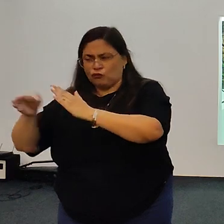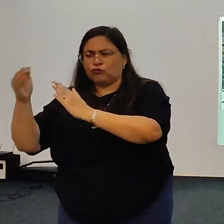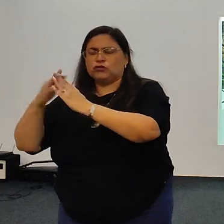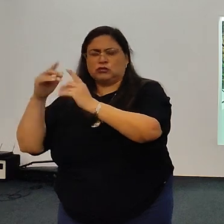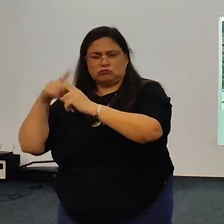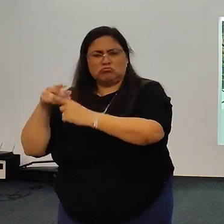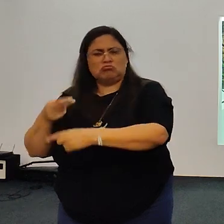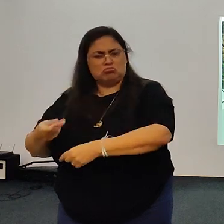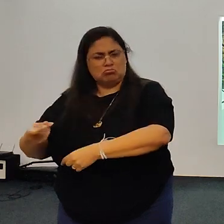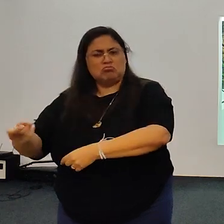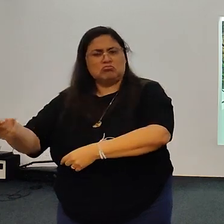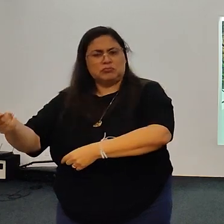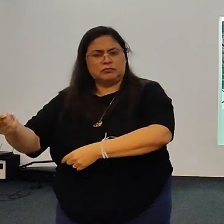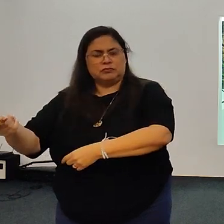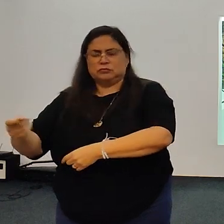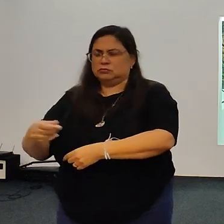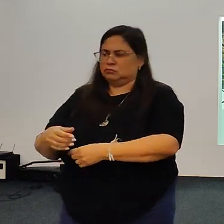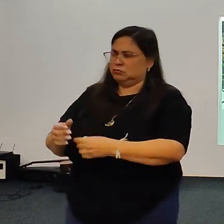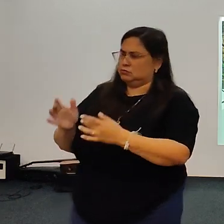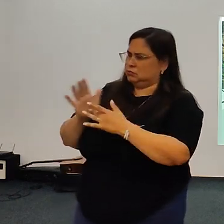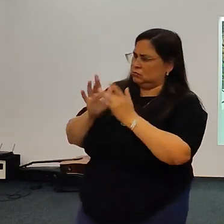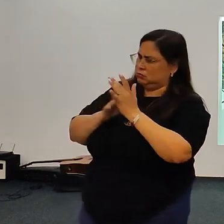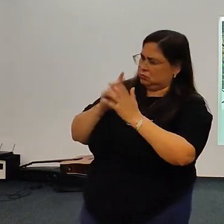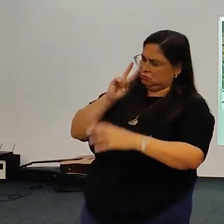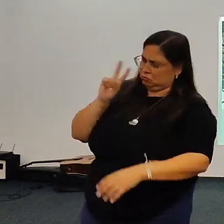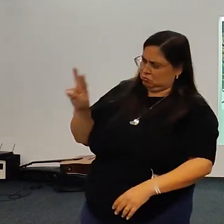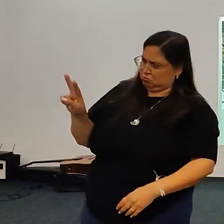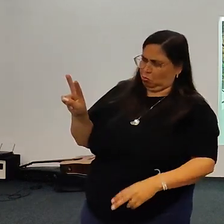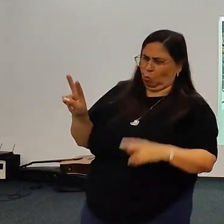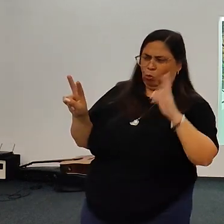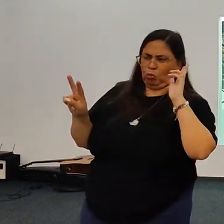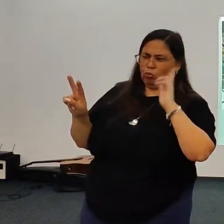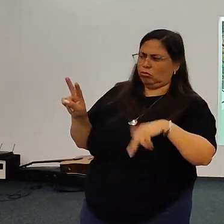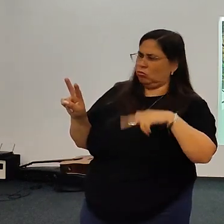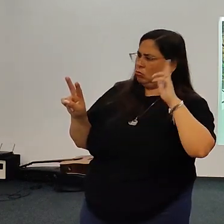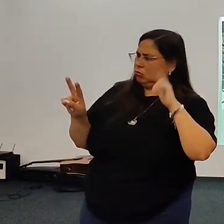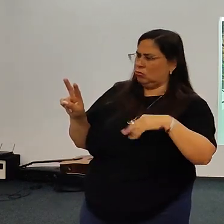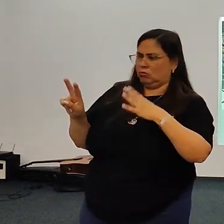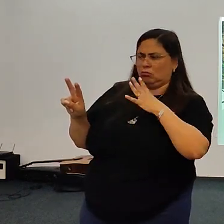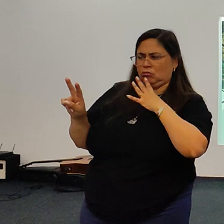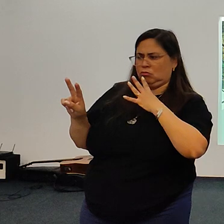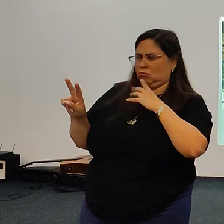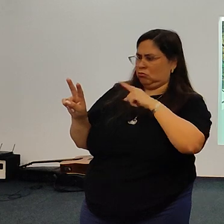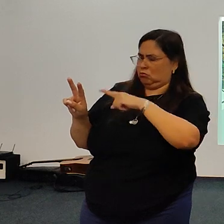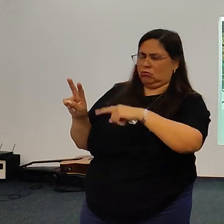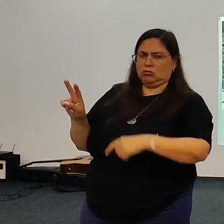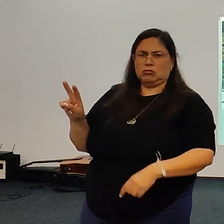vida toda. Jesus vai olhar para eles e dizer: eu nunca os conheci.